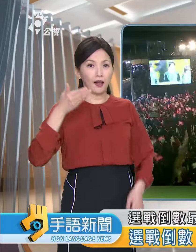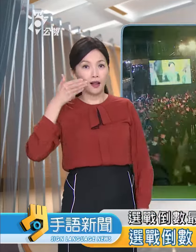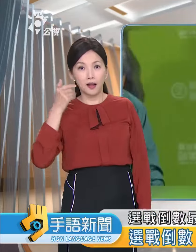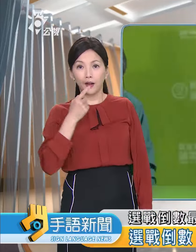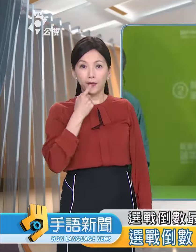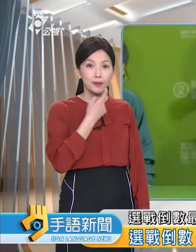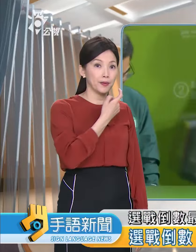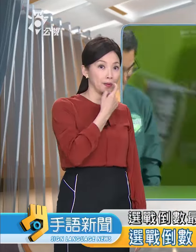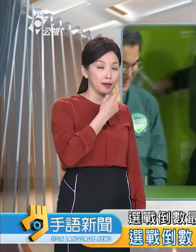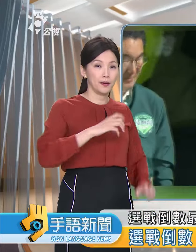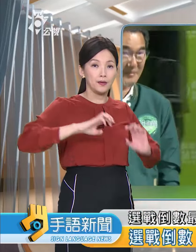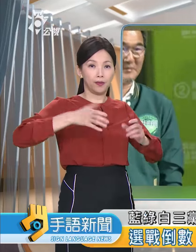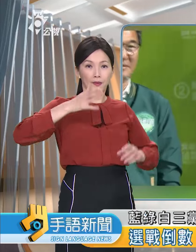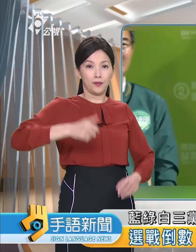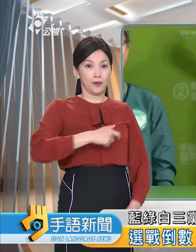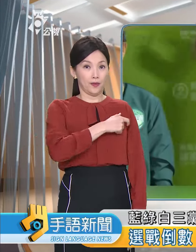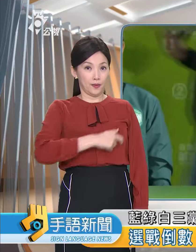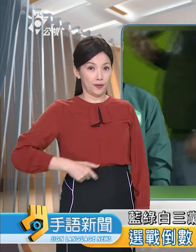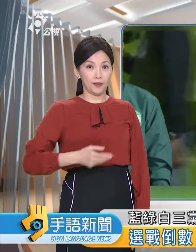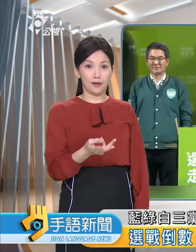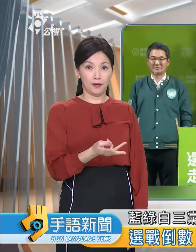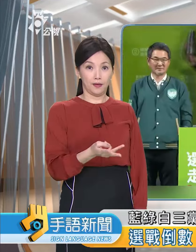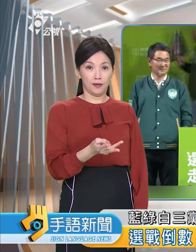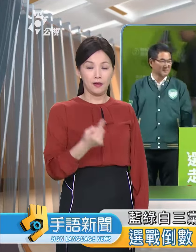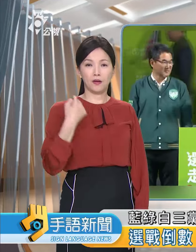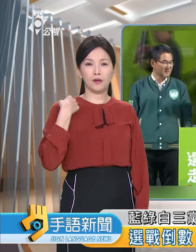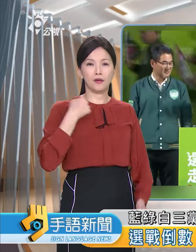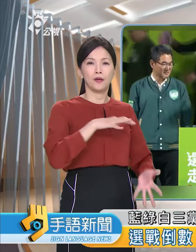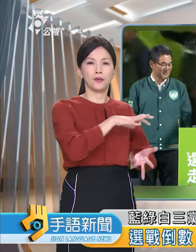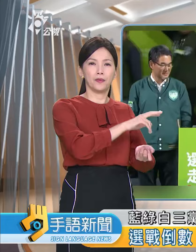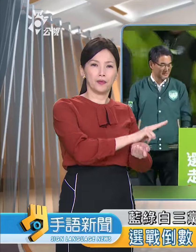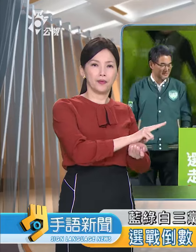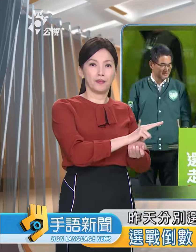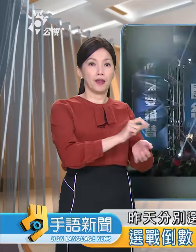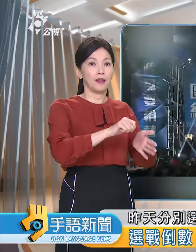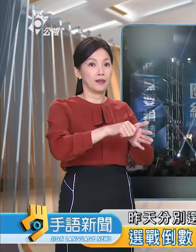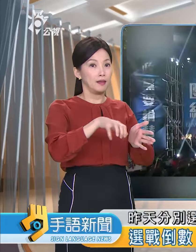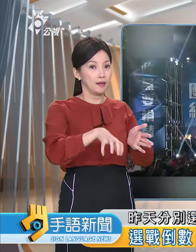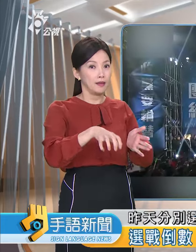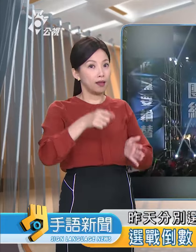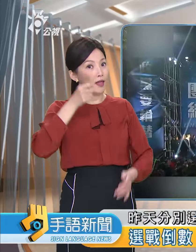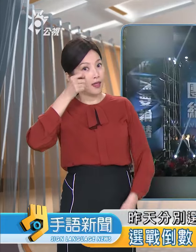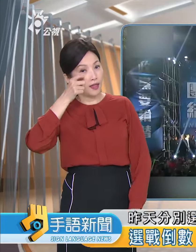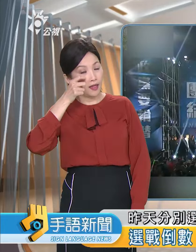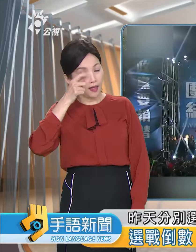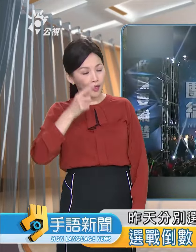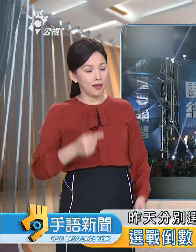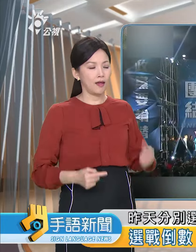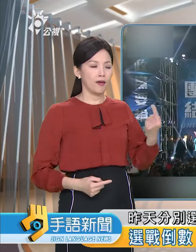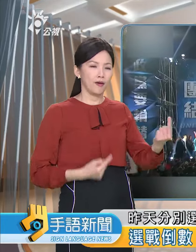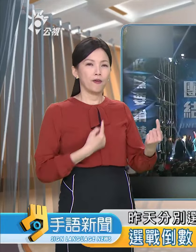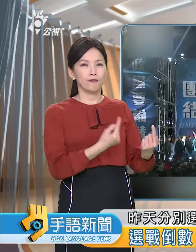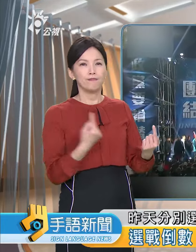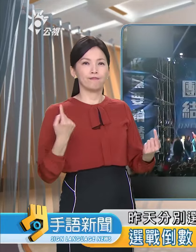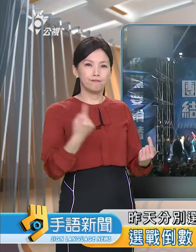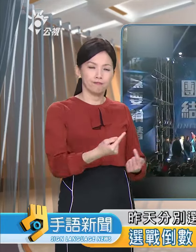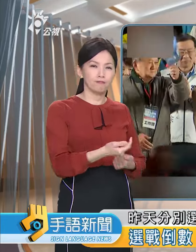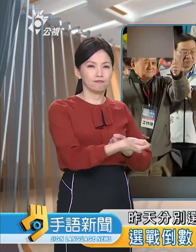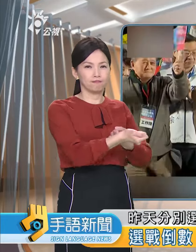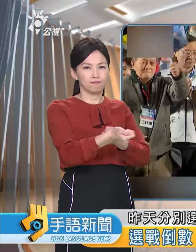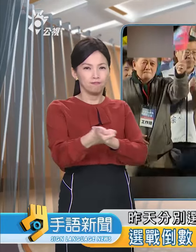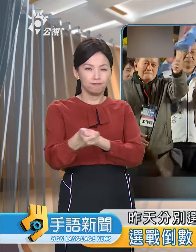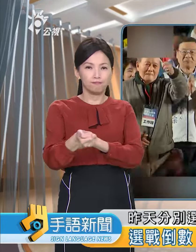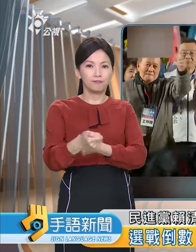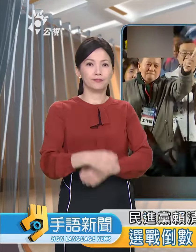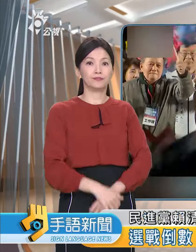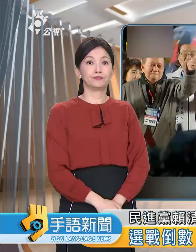三天，蓝绿白三党的总统候选人昨天分别选在云嘉南拼场。